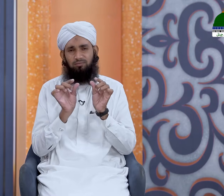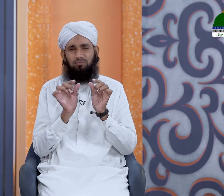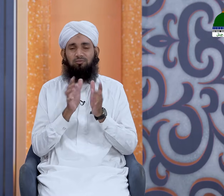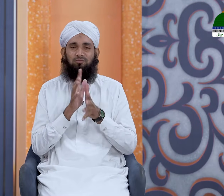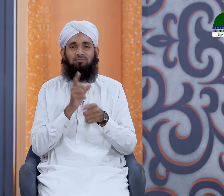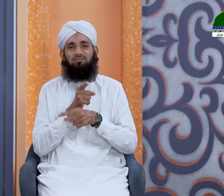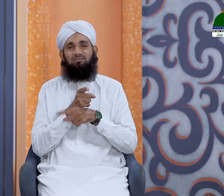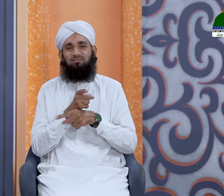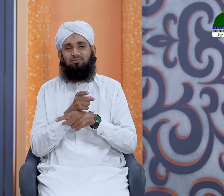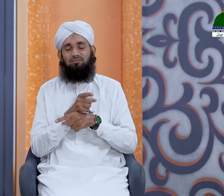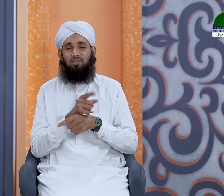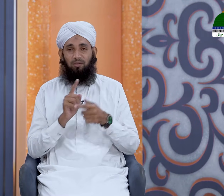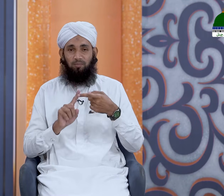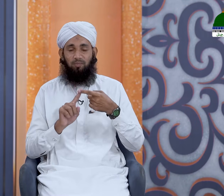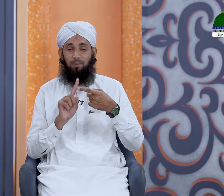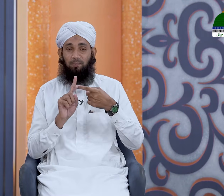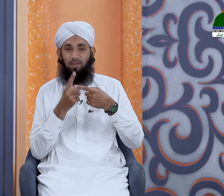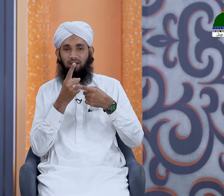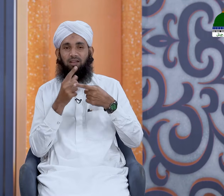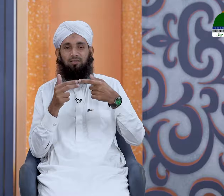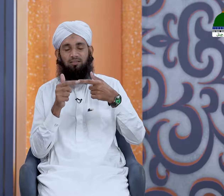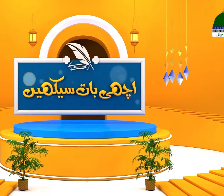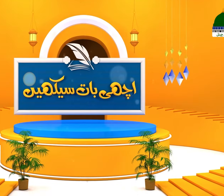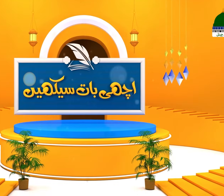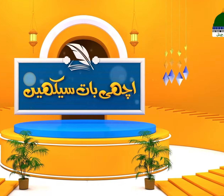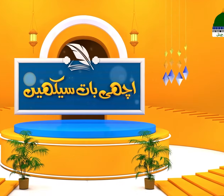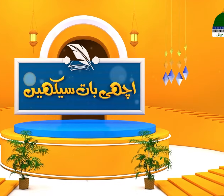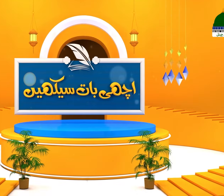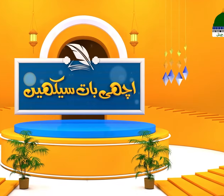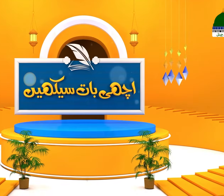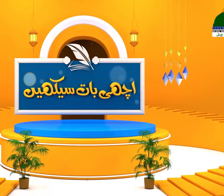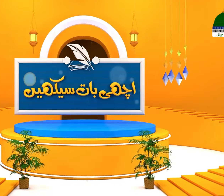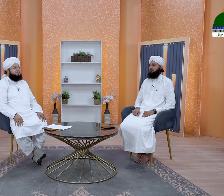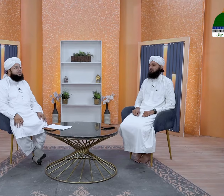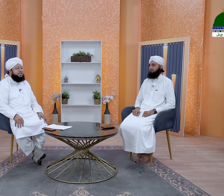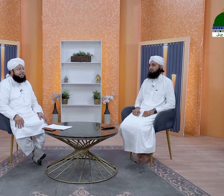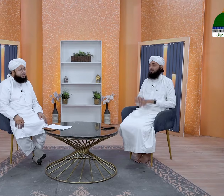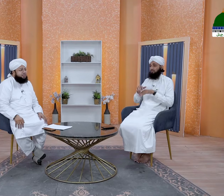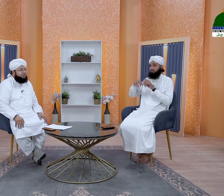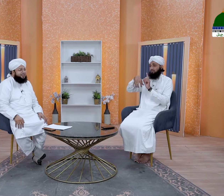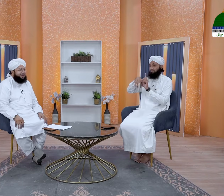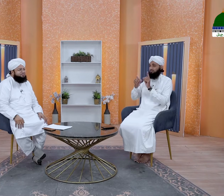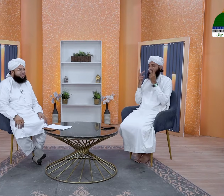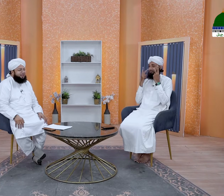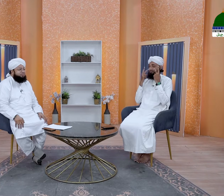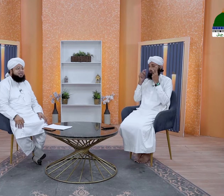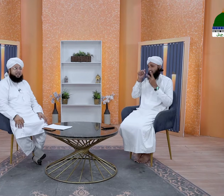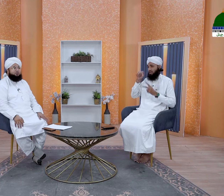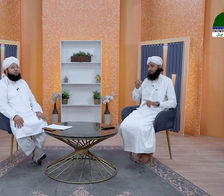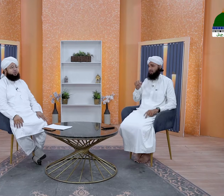ہیں۔ آئیے بڑھتے ہیں ہم اپنے پہلے سیگمنٹ کی طرف، اچھی بات سیکھیں۔ مدنی چینل کے ناظرین، آج میں اپنا اس سیگمنٹ شروع کرنے